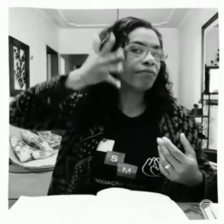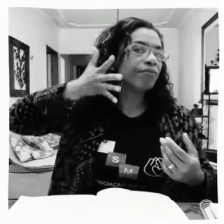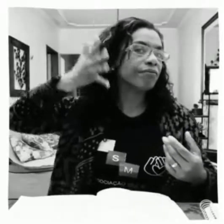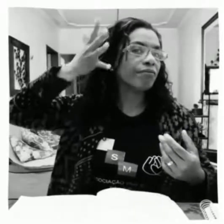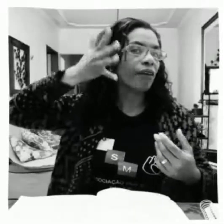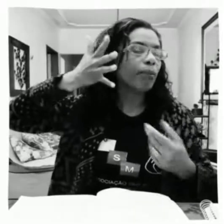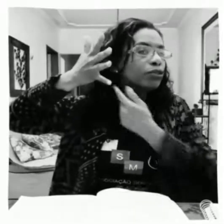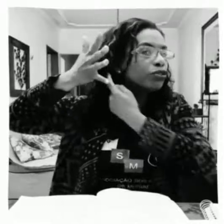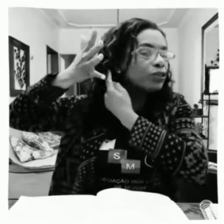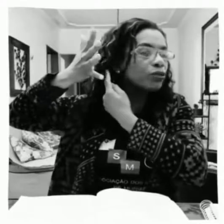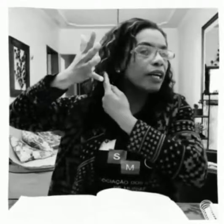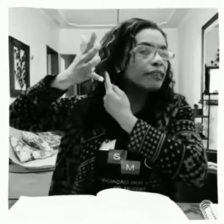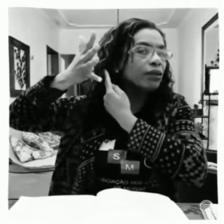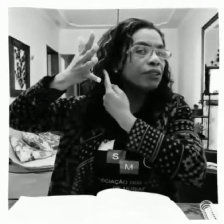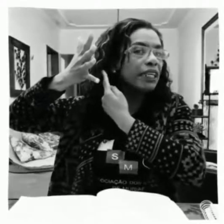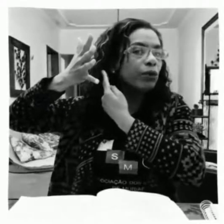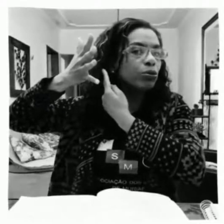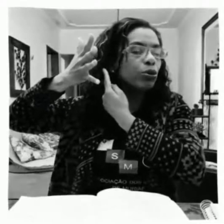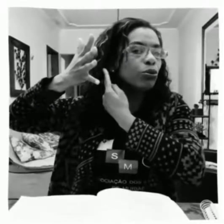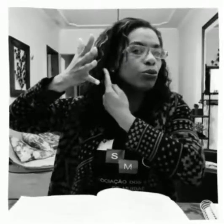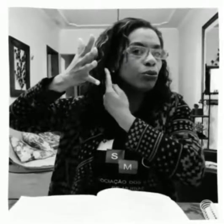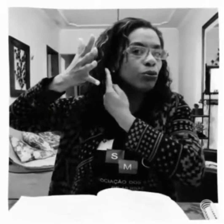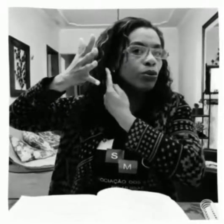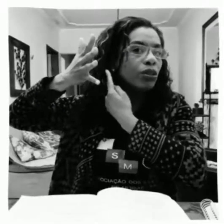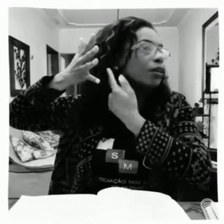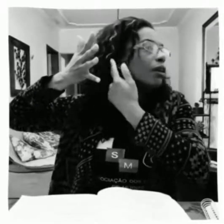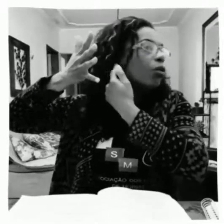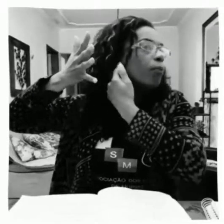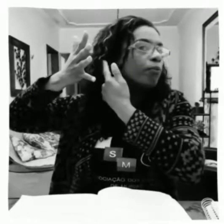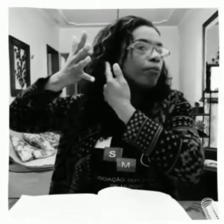ó. Ponto de articulação neutro,